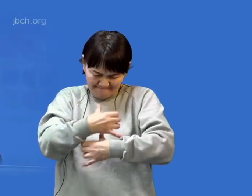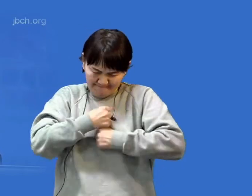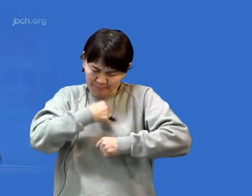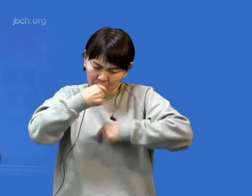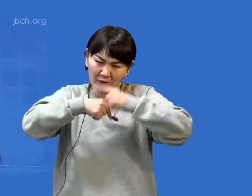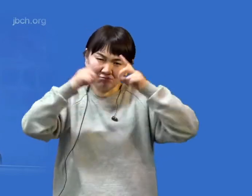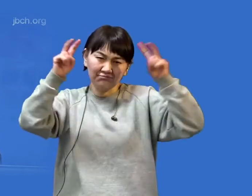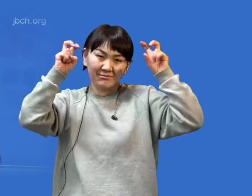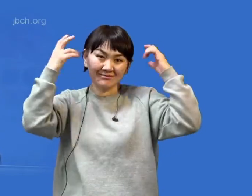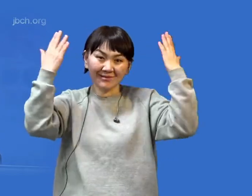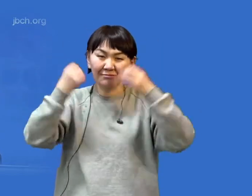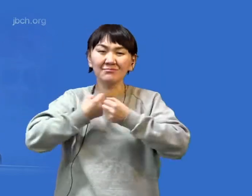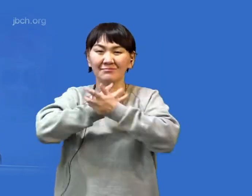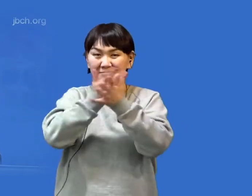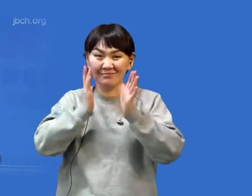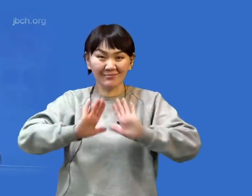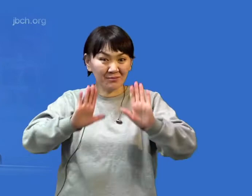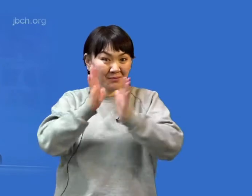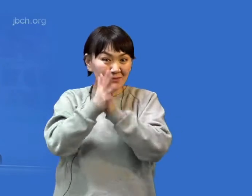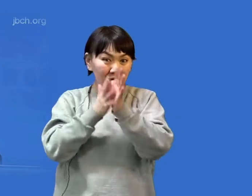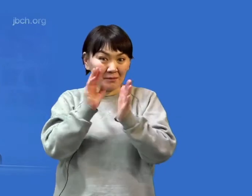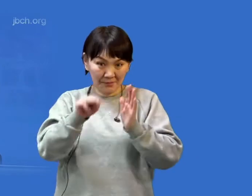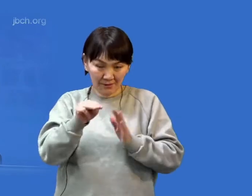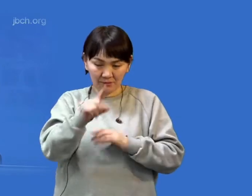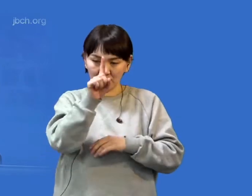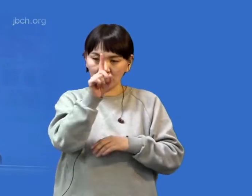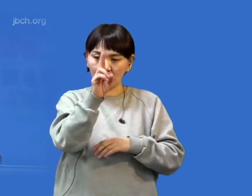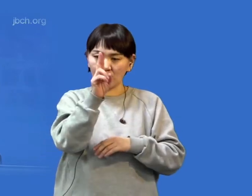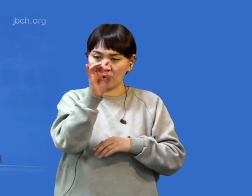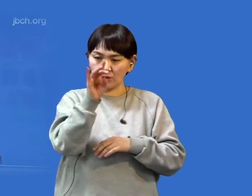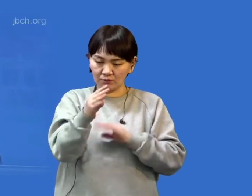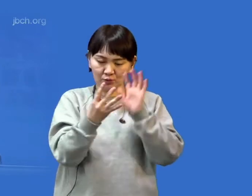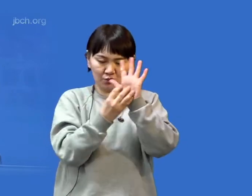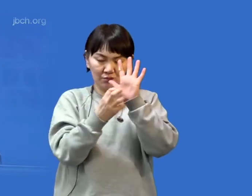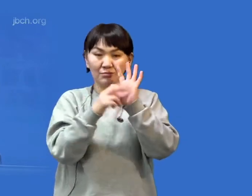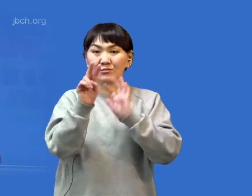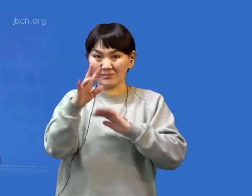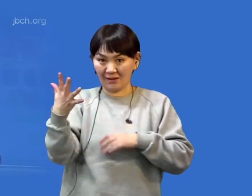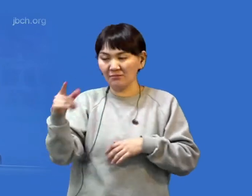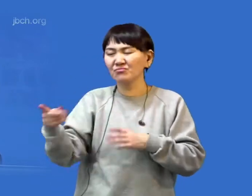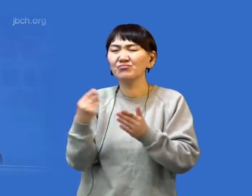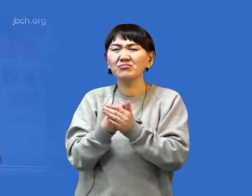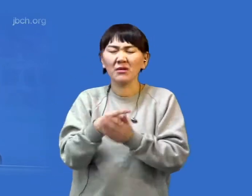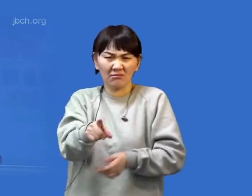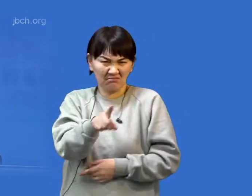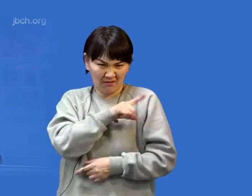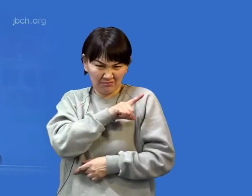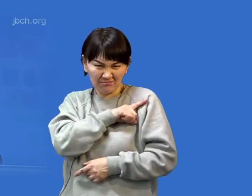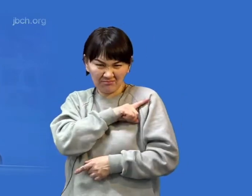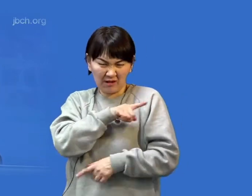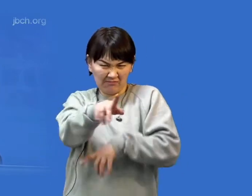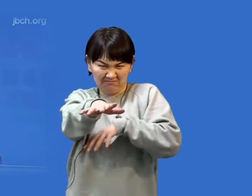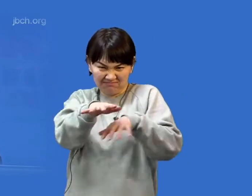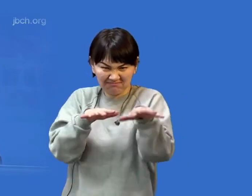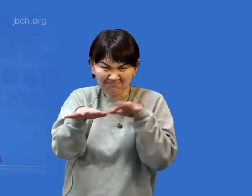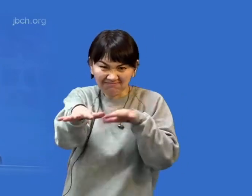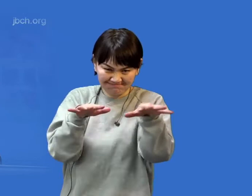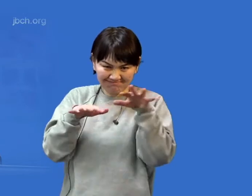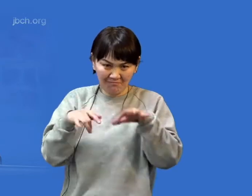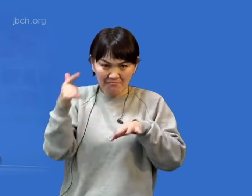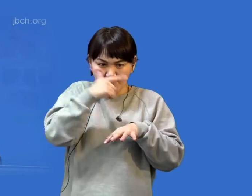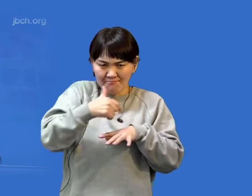1-р Коринт 9:25 дээрээ сарвал тэмцээнд өрсөлдөгч бүр бүх талаар бие захирах чадварт